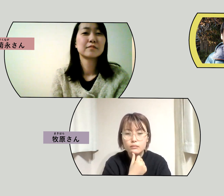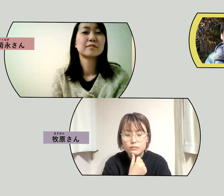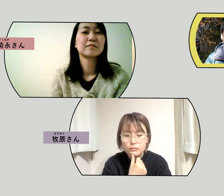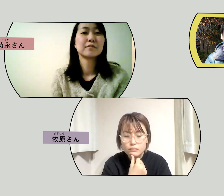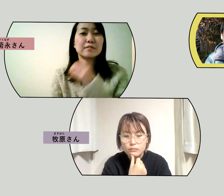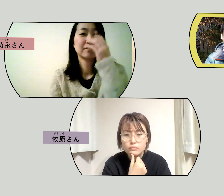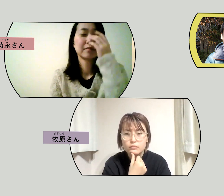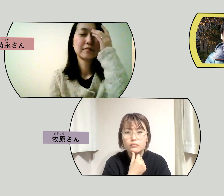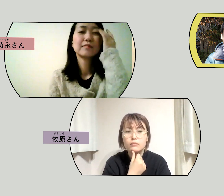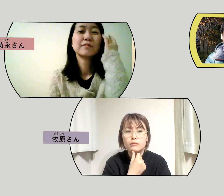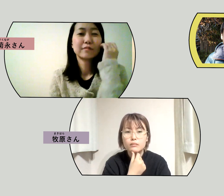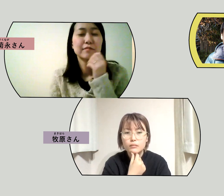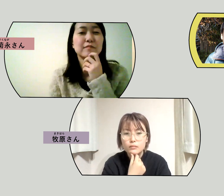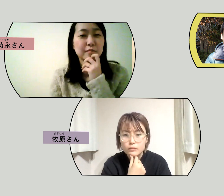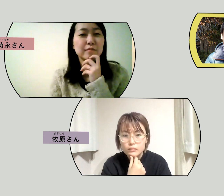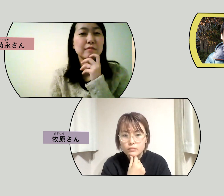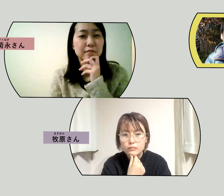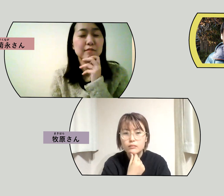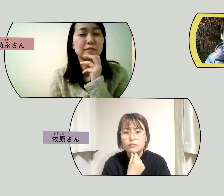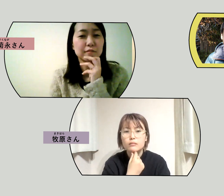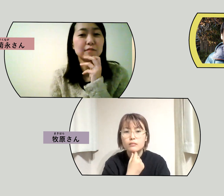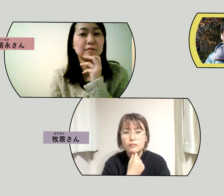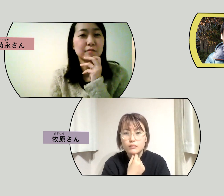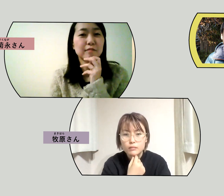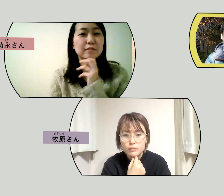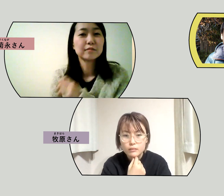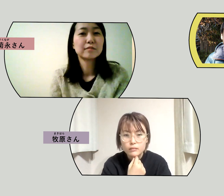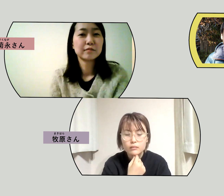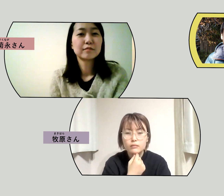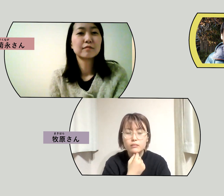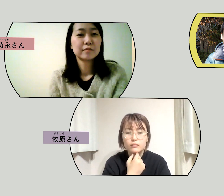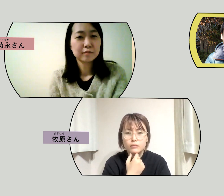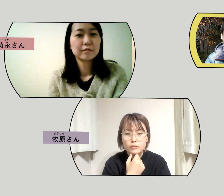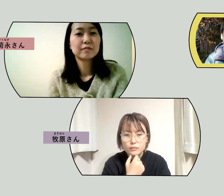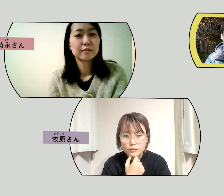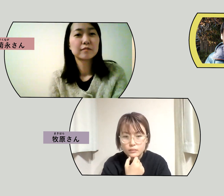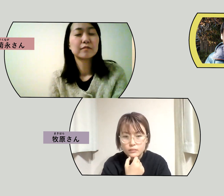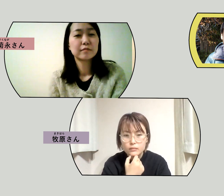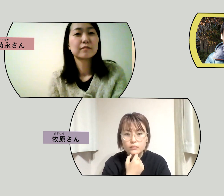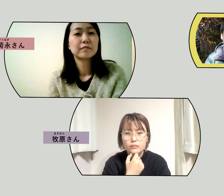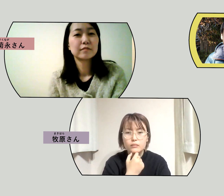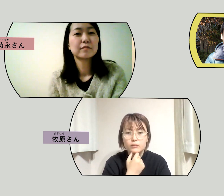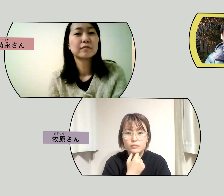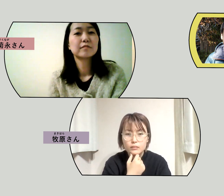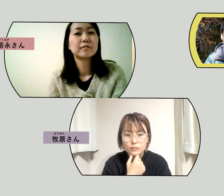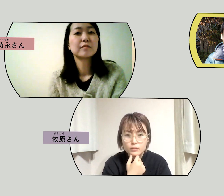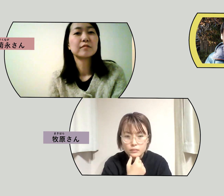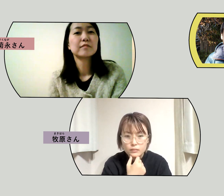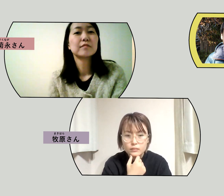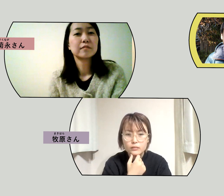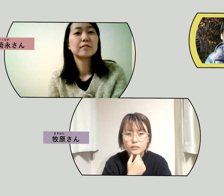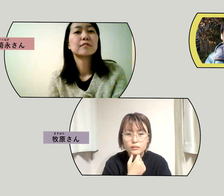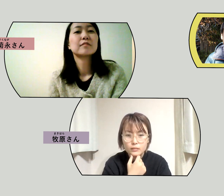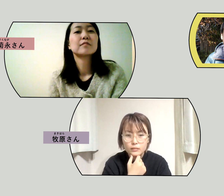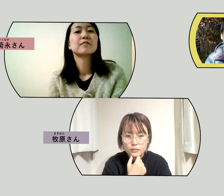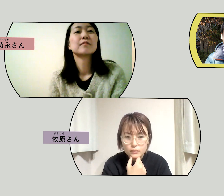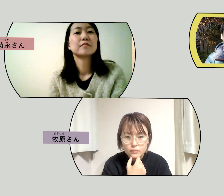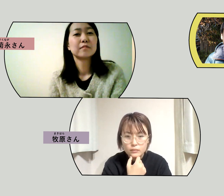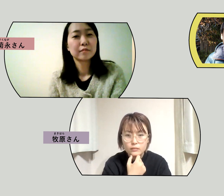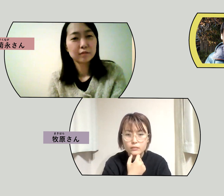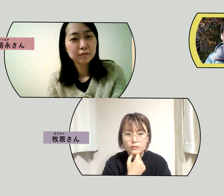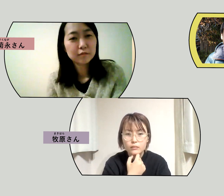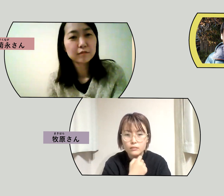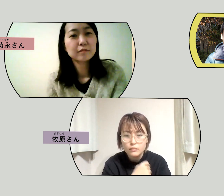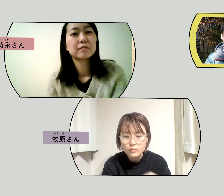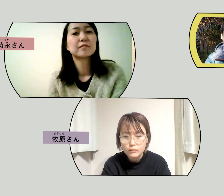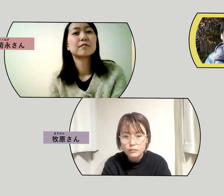てあの会話になっている部分を探して読む癖があるというかそういうところに向かって飛ばし読みをする癖がどうして